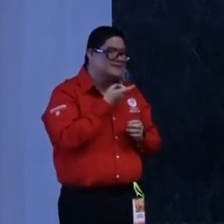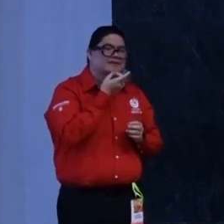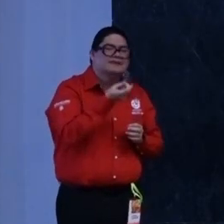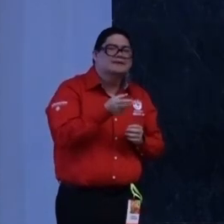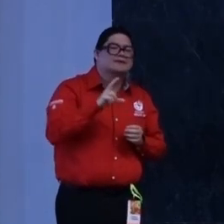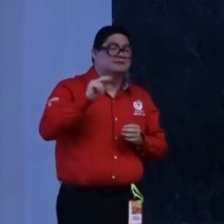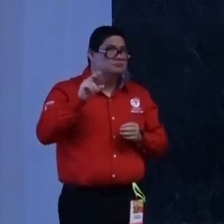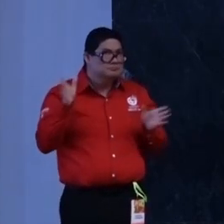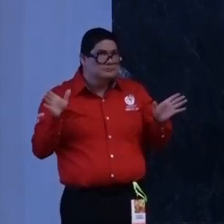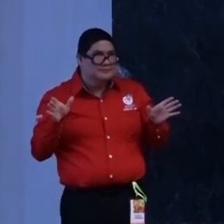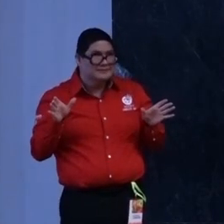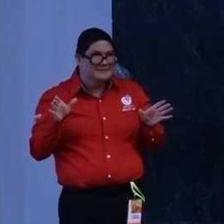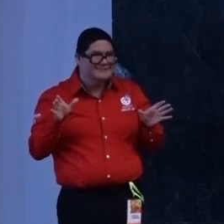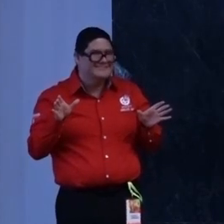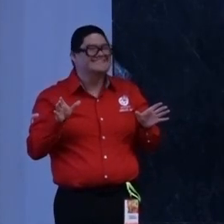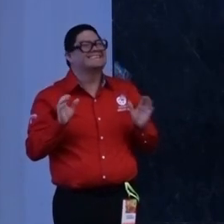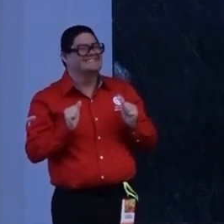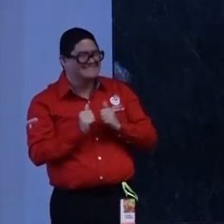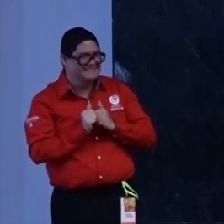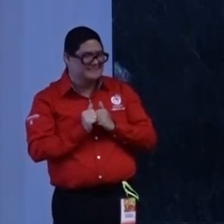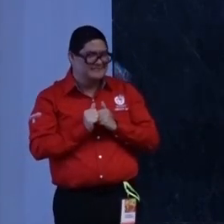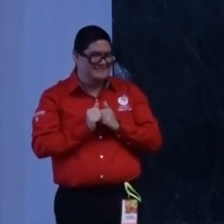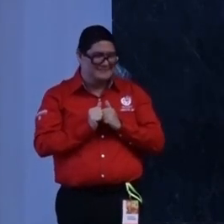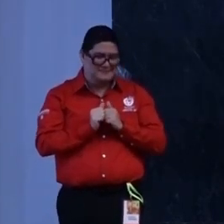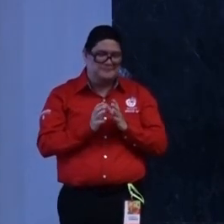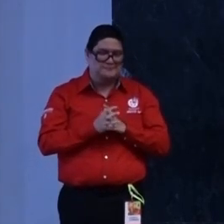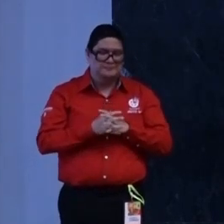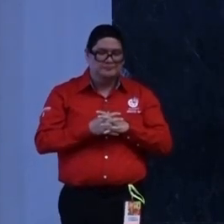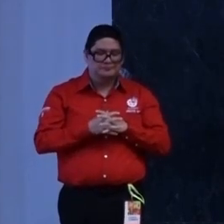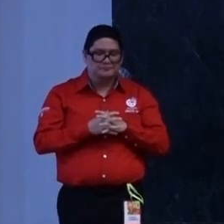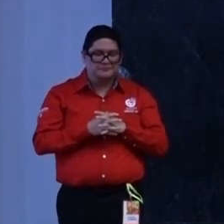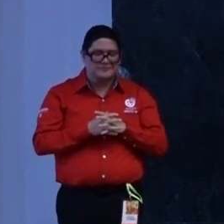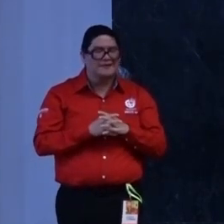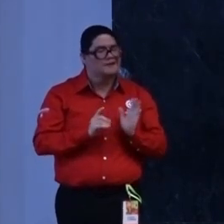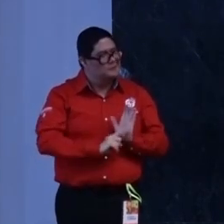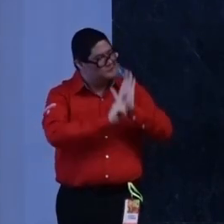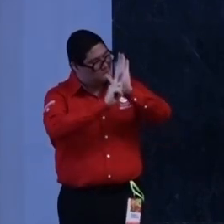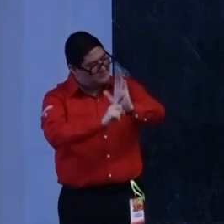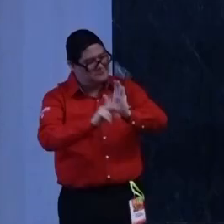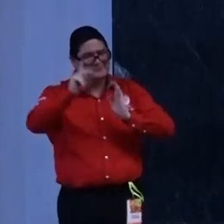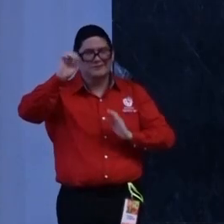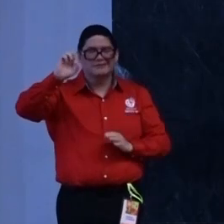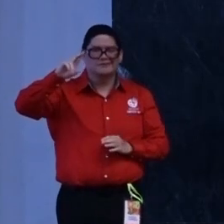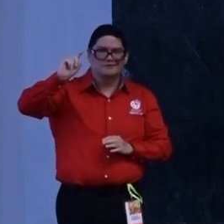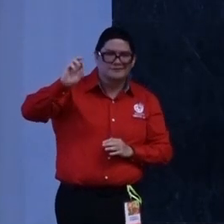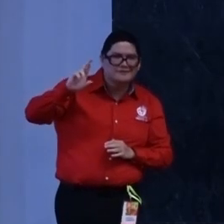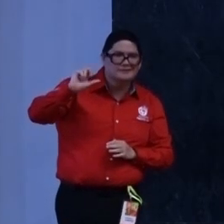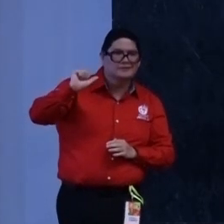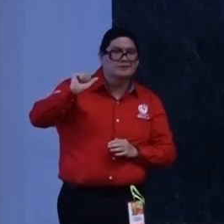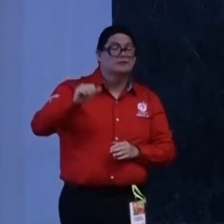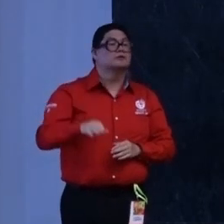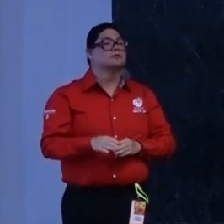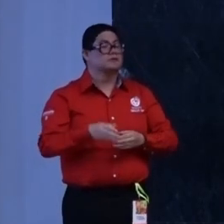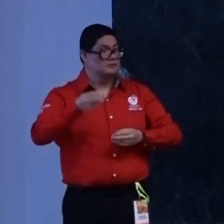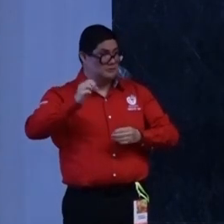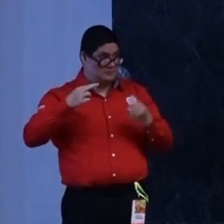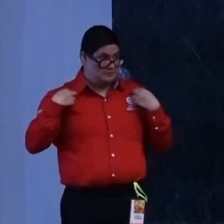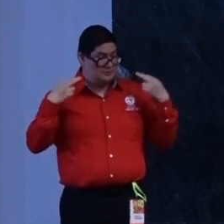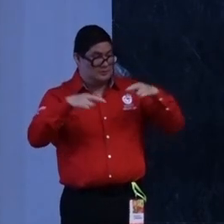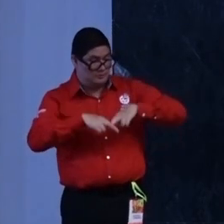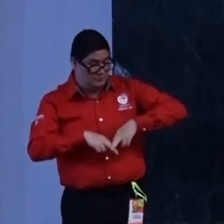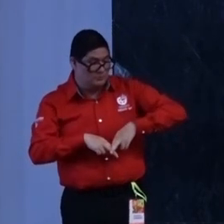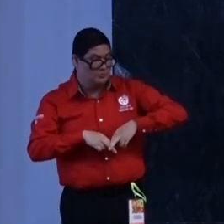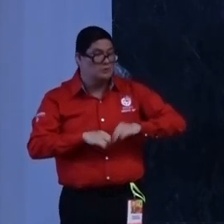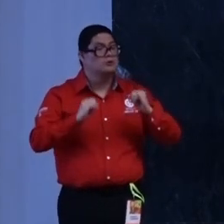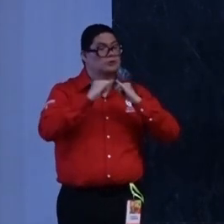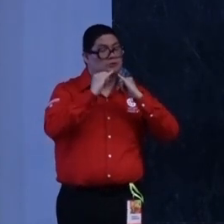No, pues... Ok. Bueno, entonces presento a Pedro. Pedro es académico de tiempo completo en el